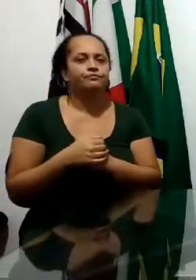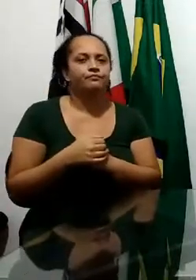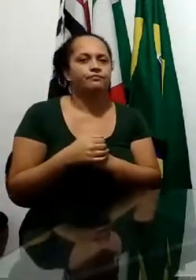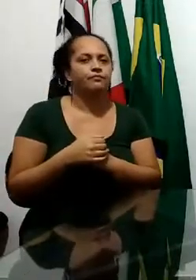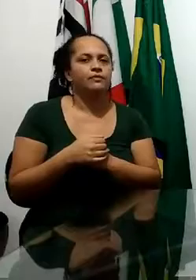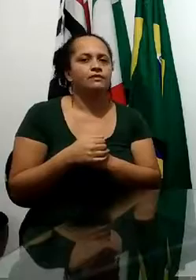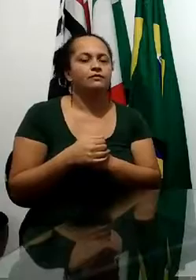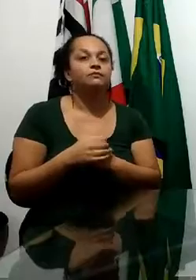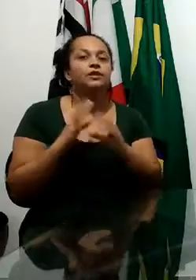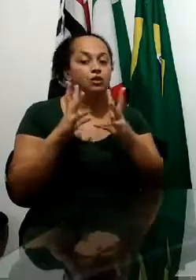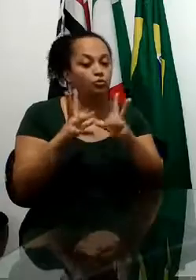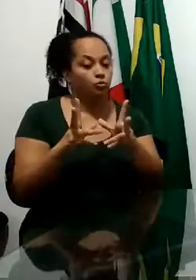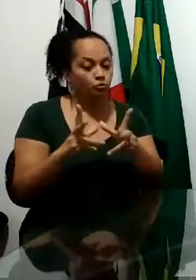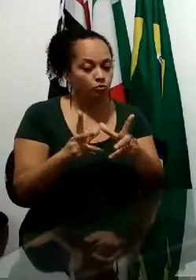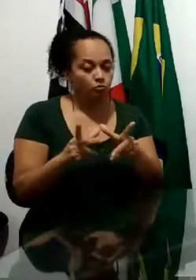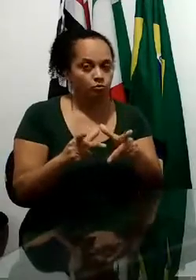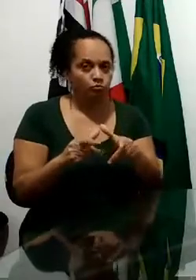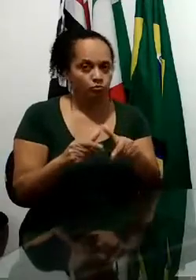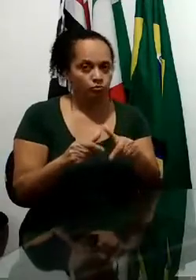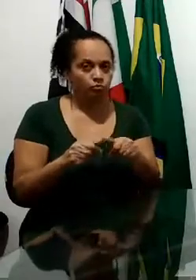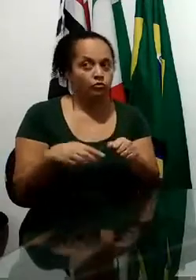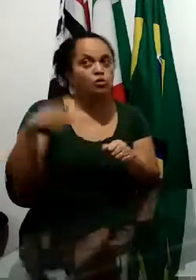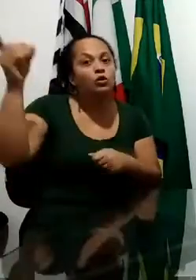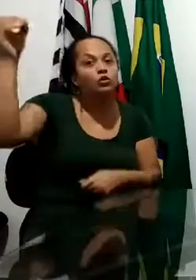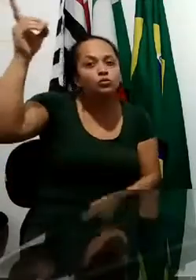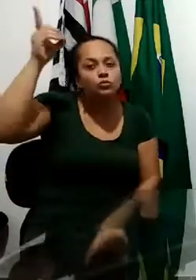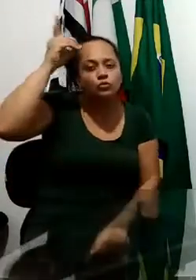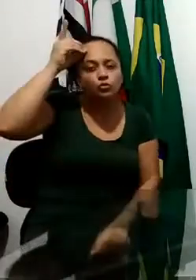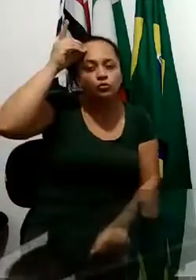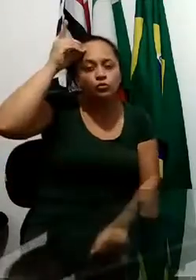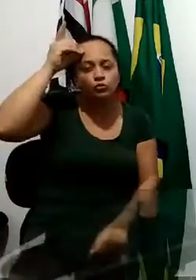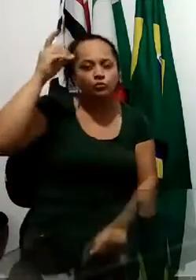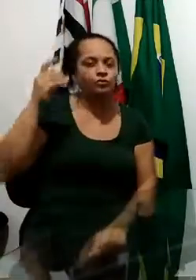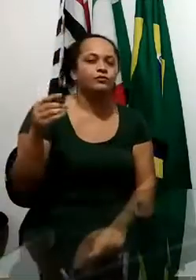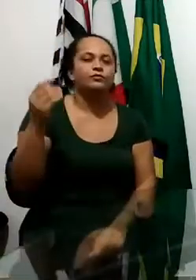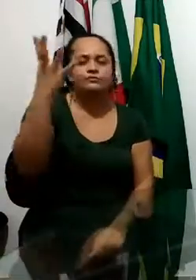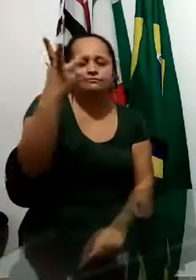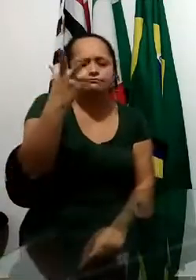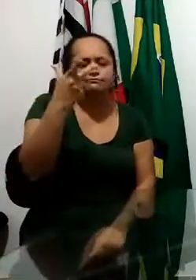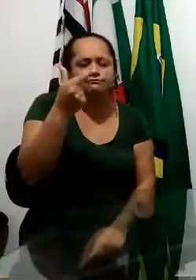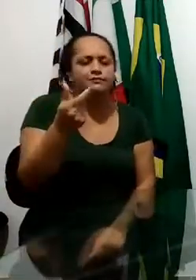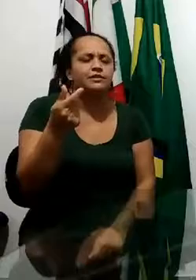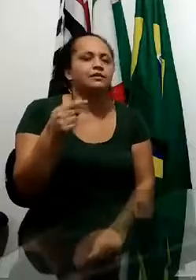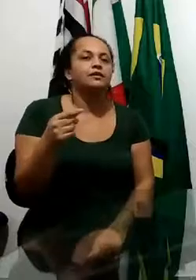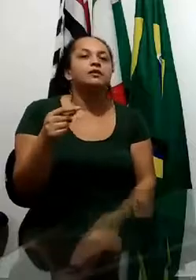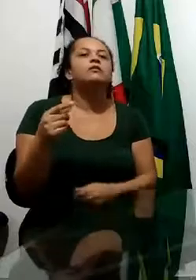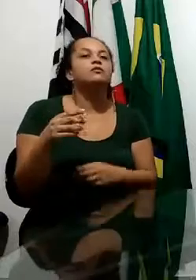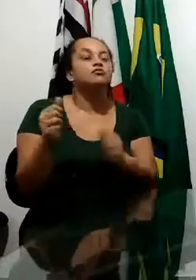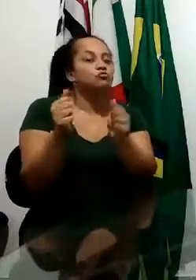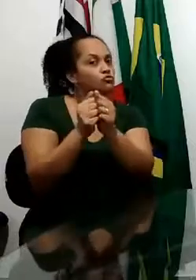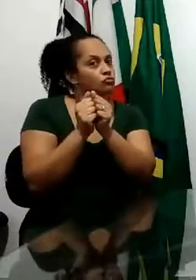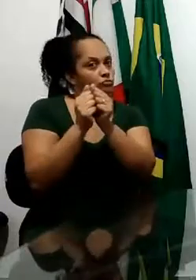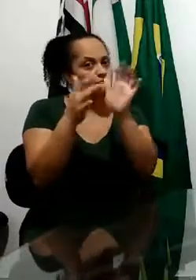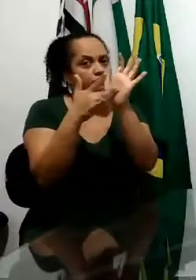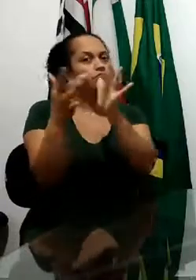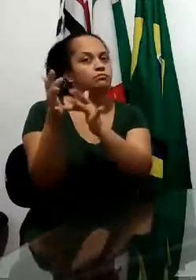toda a distribuição dos dons, talentos, serviços no corpo de Cristo.